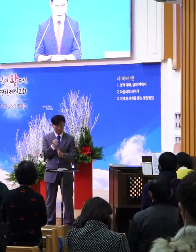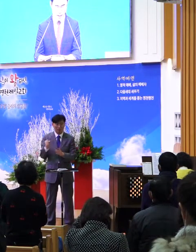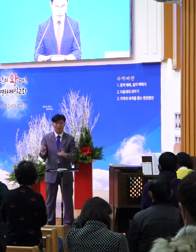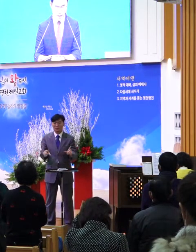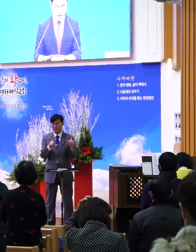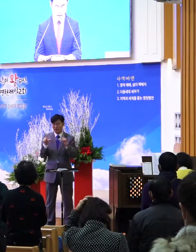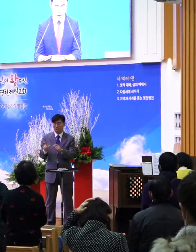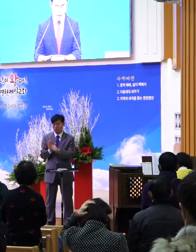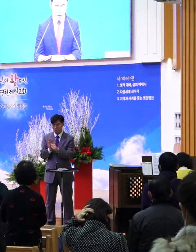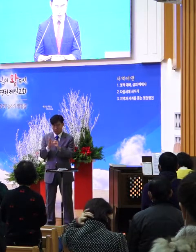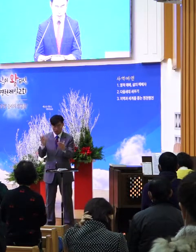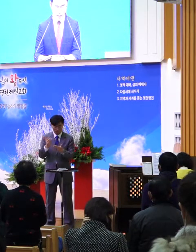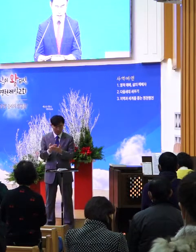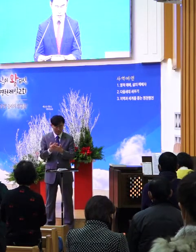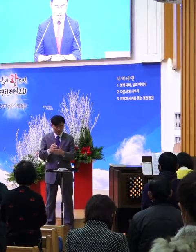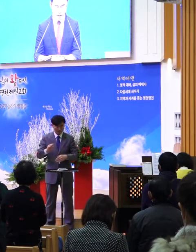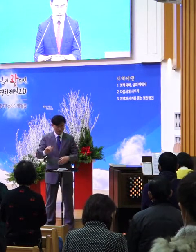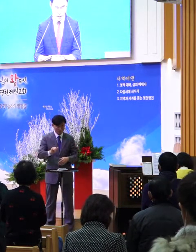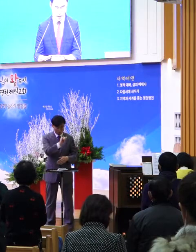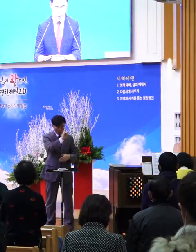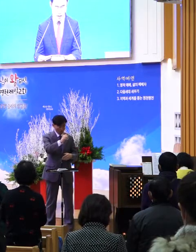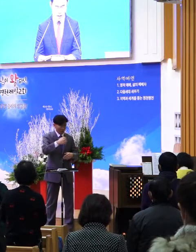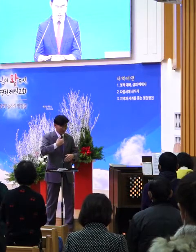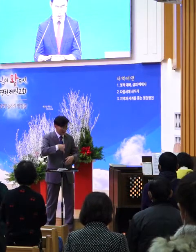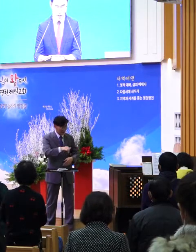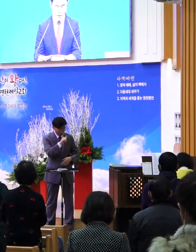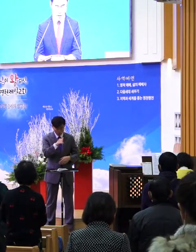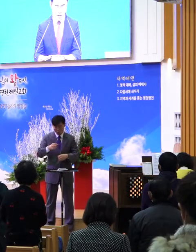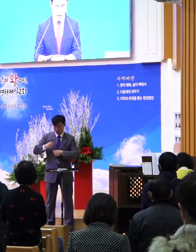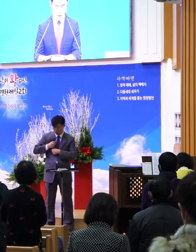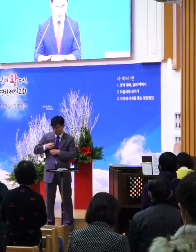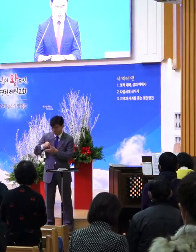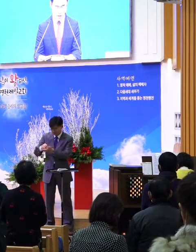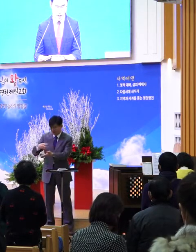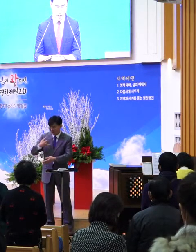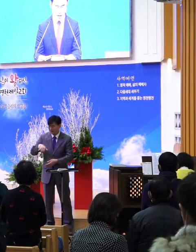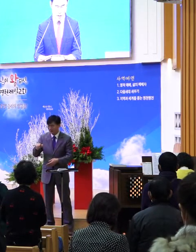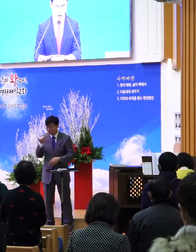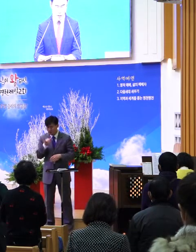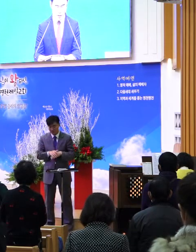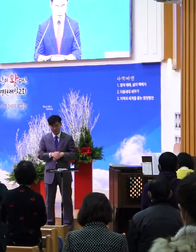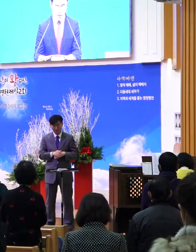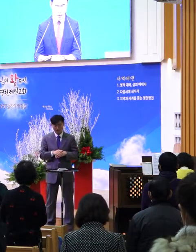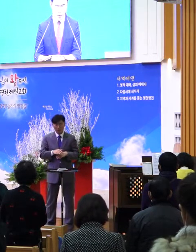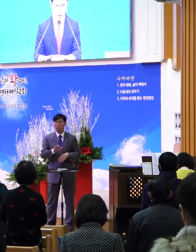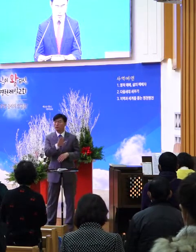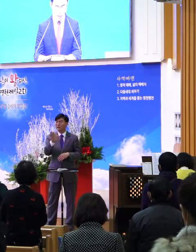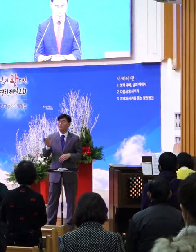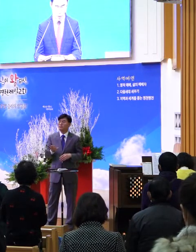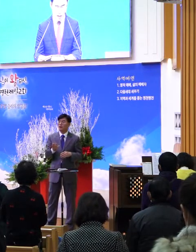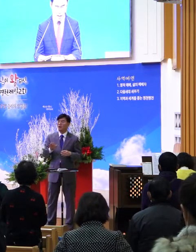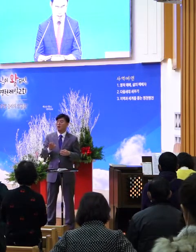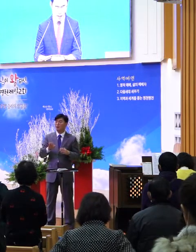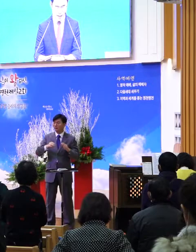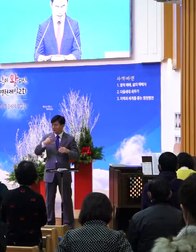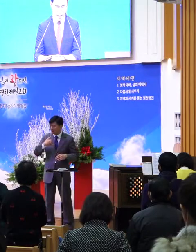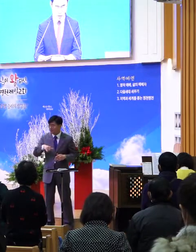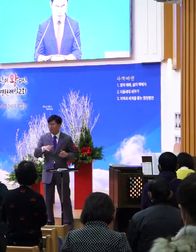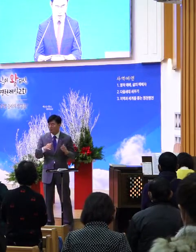있는 자녀들 또 군에 입대한 우리 자녀들 주님께서 붙잡아 주셔서 그 환경 속에서도 주님의 보호하심